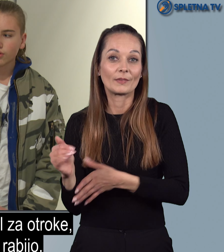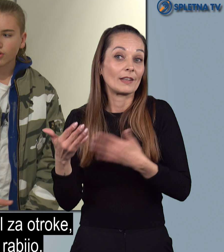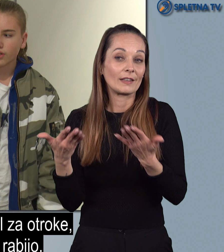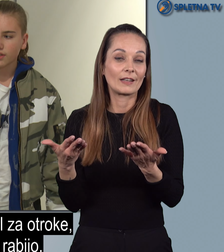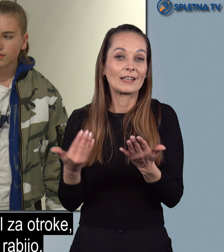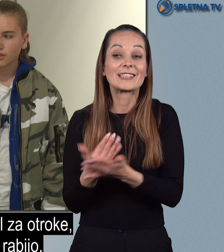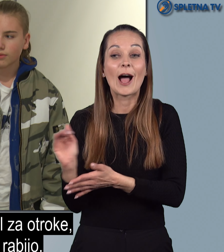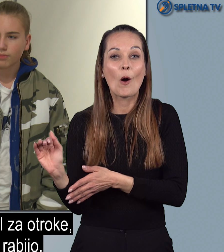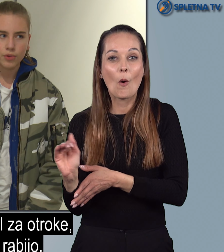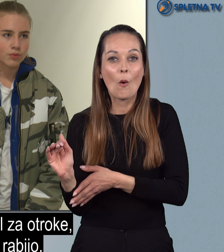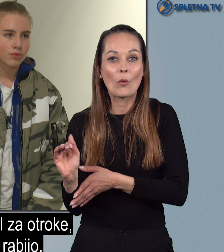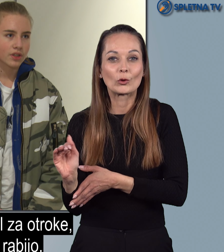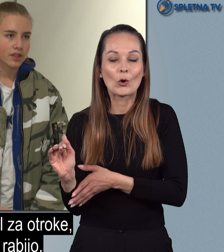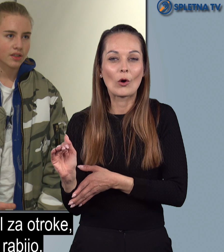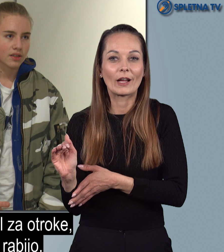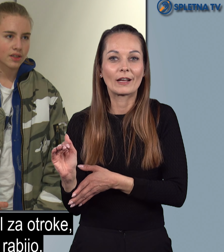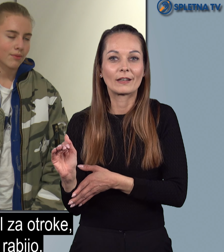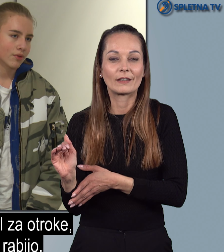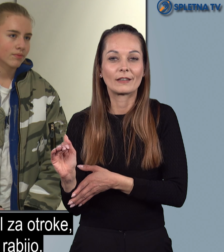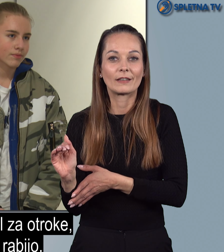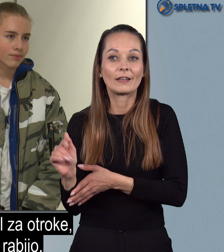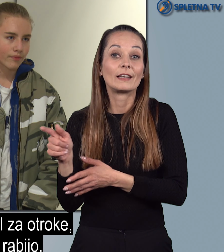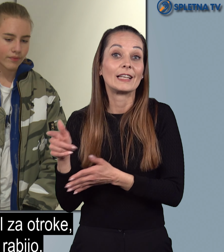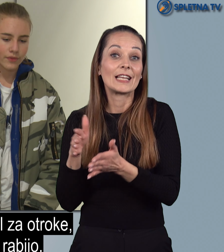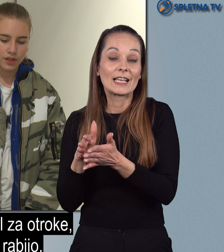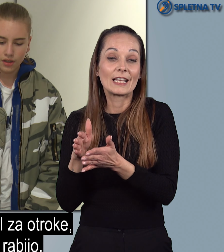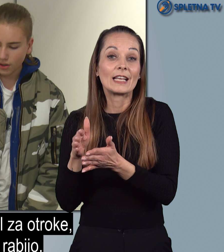pač za otroke, ki rabijo.